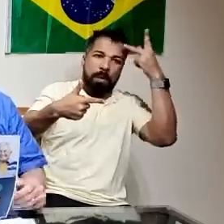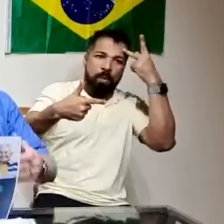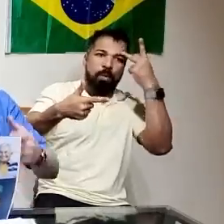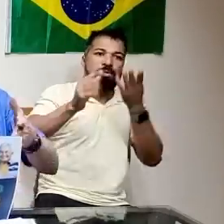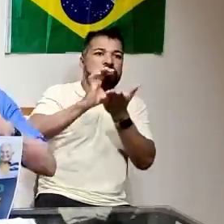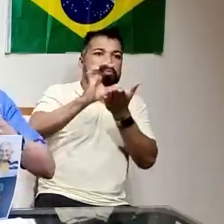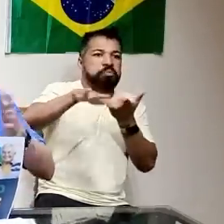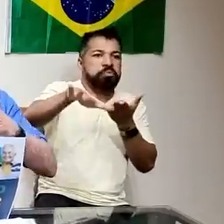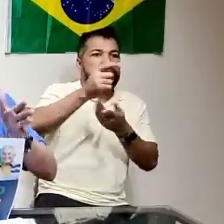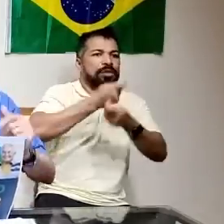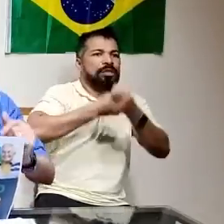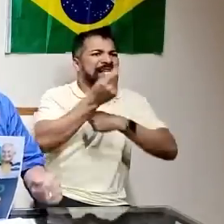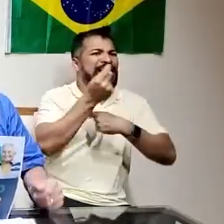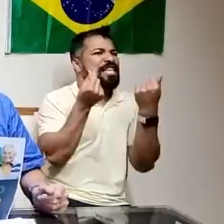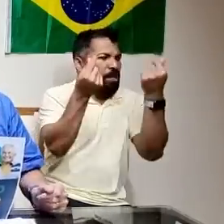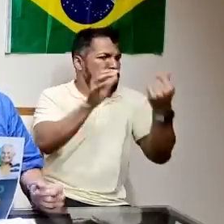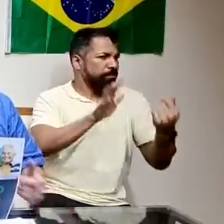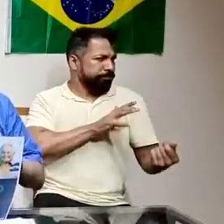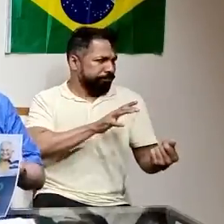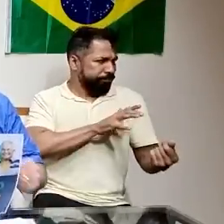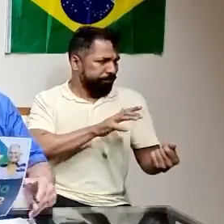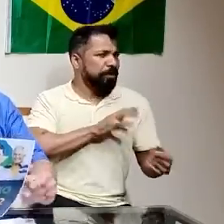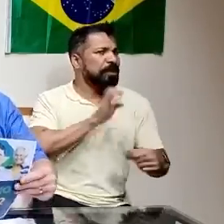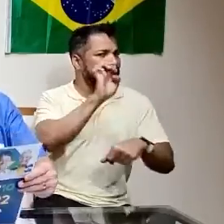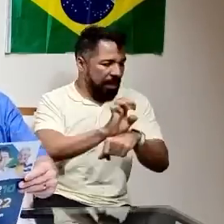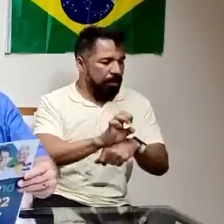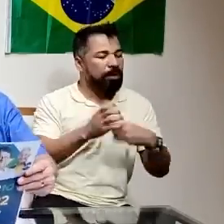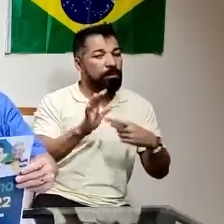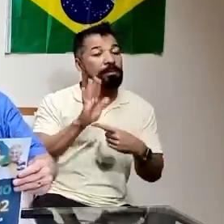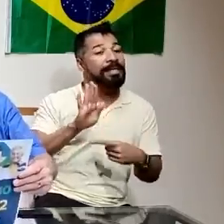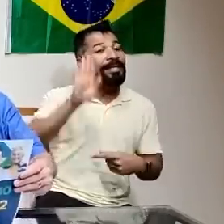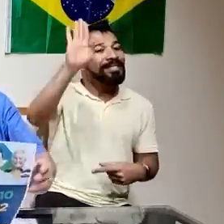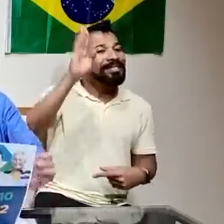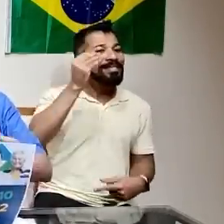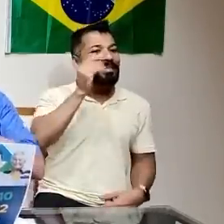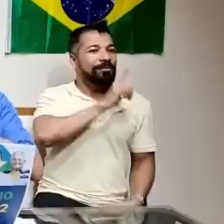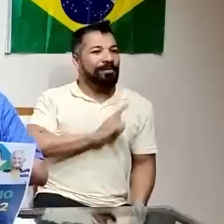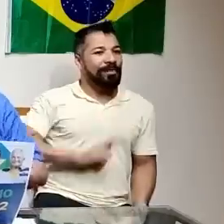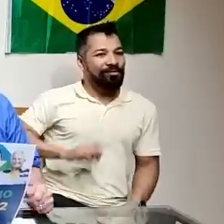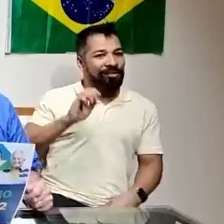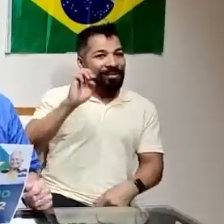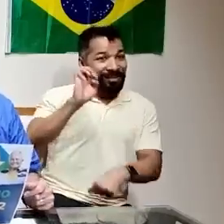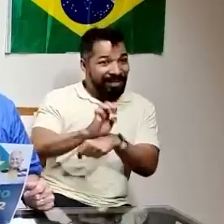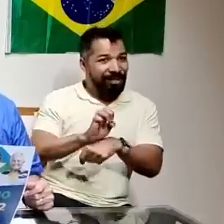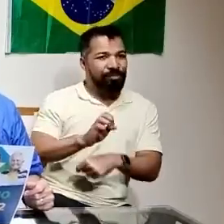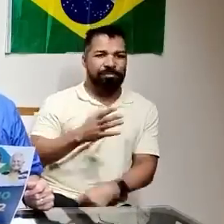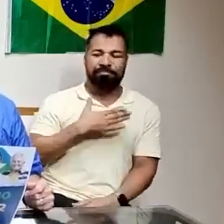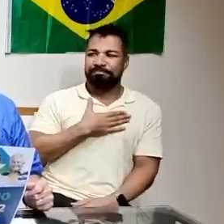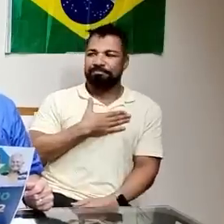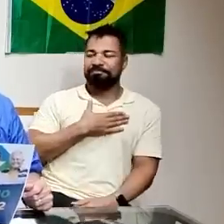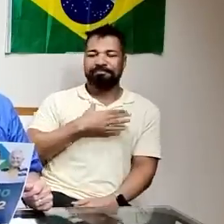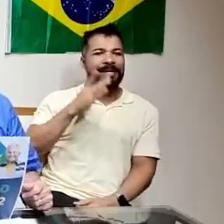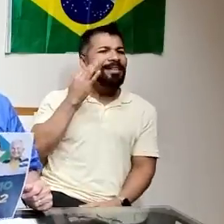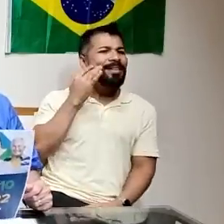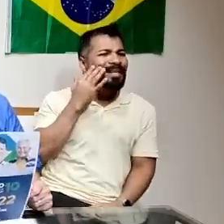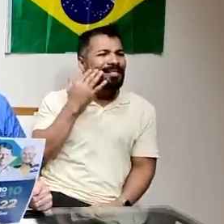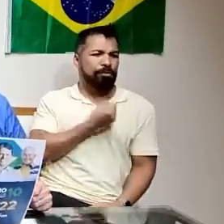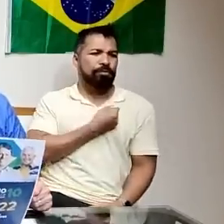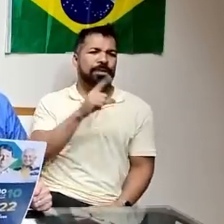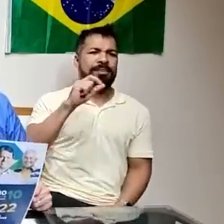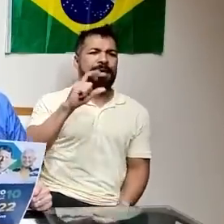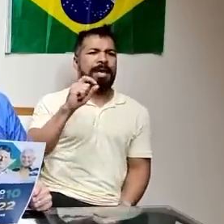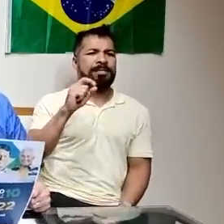né? Então, temos lá, estamos apresentando como candidato ao governo do estado, o nosso capitão Tarcísio, número 10